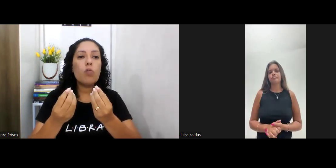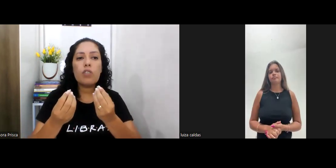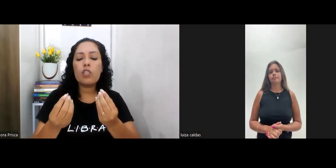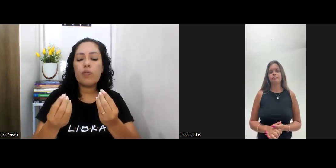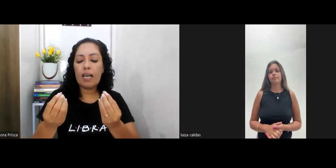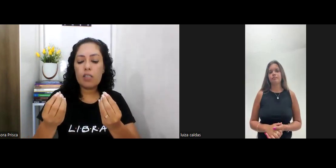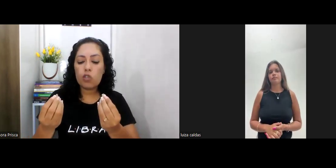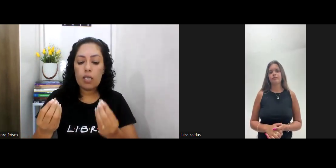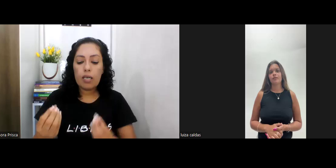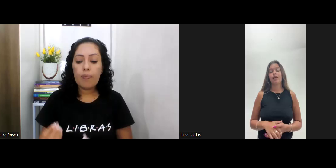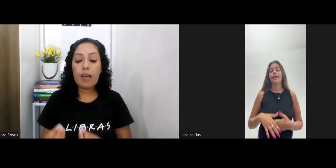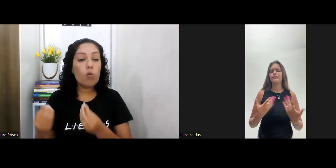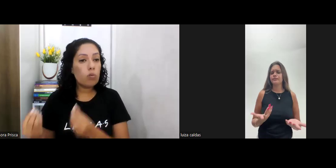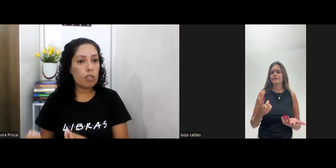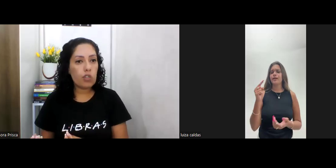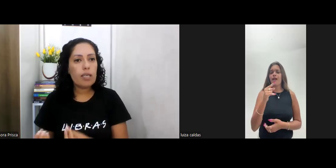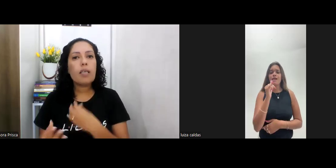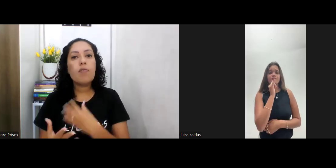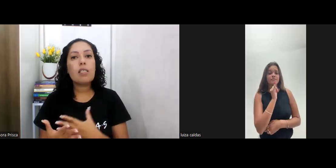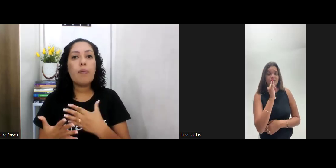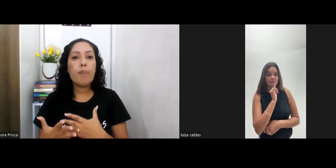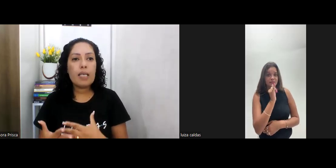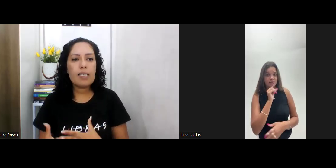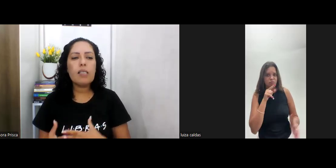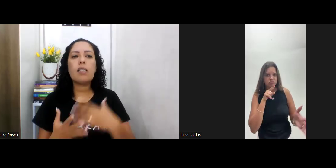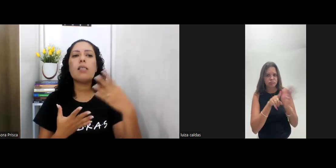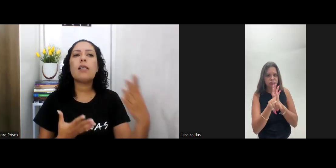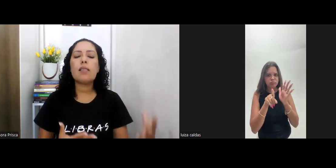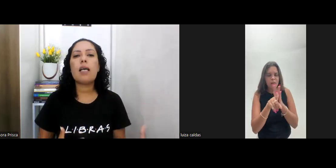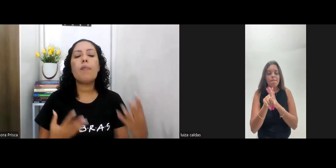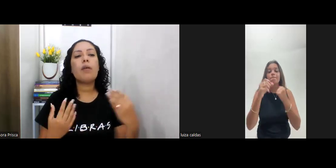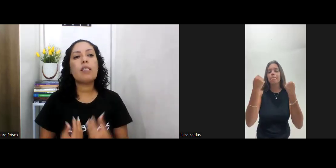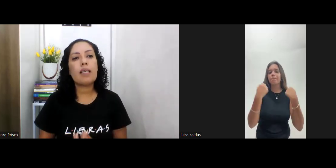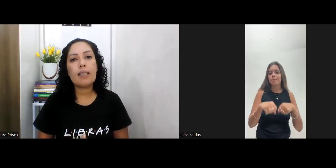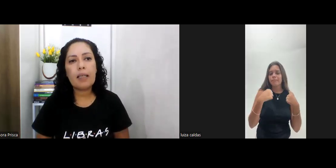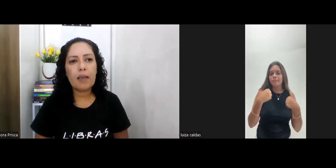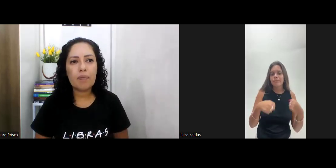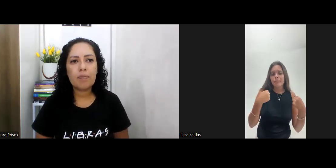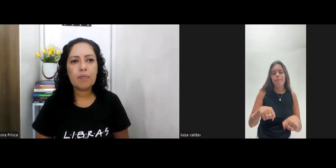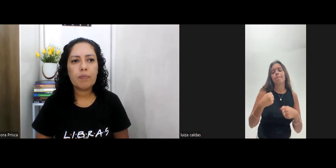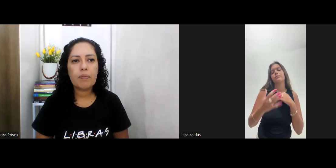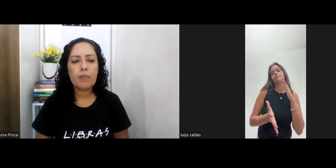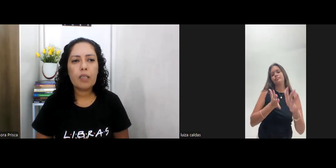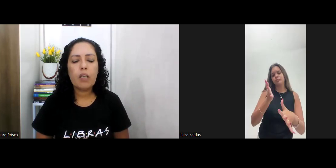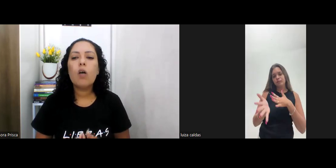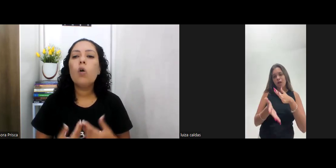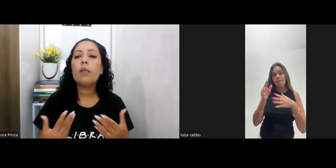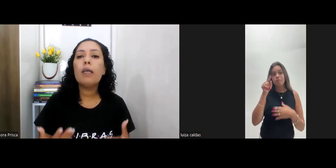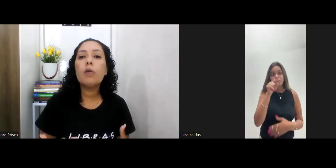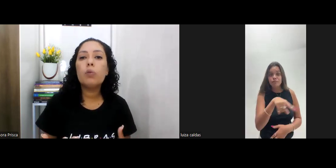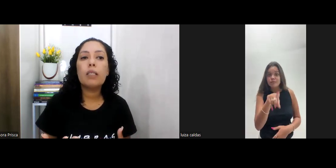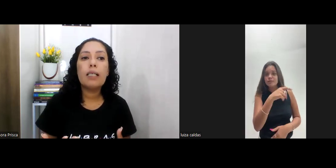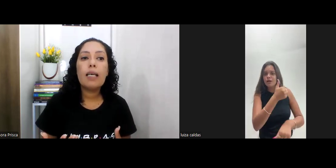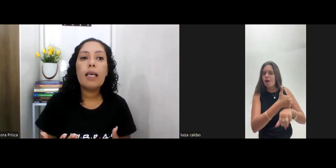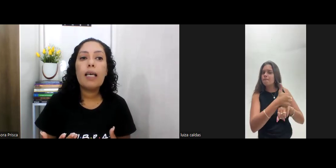Essas são algumas das frases, perguntas que você precisa sinalizar para você entender.